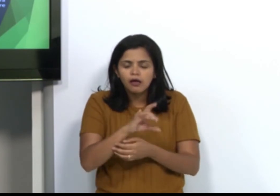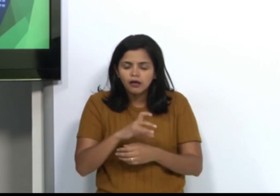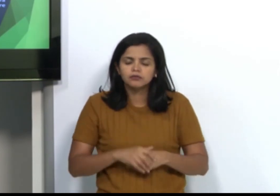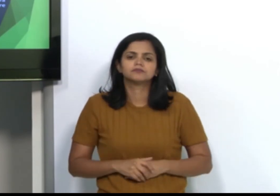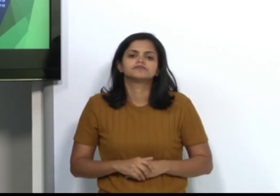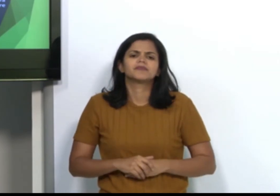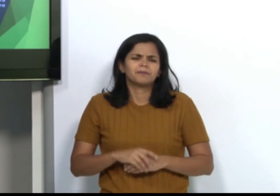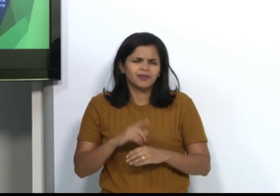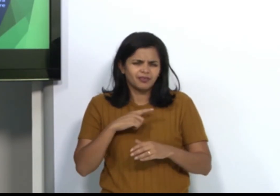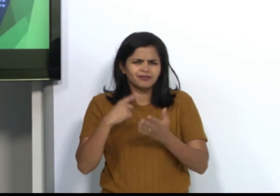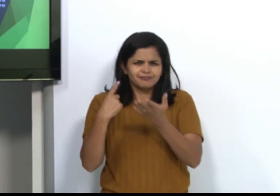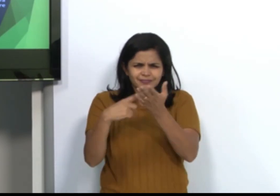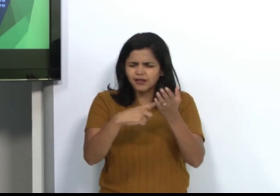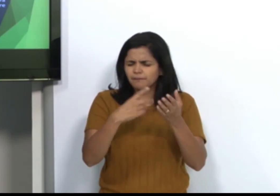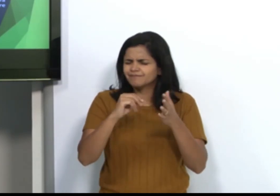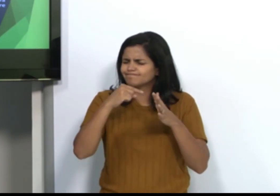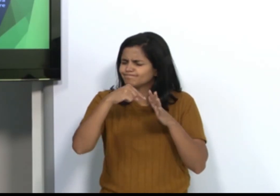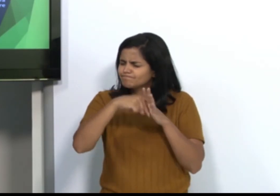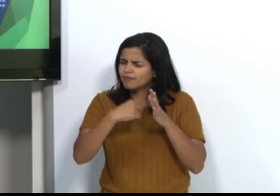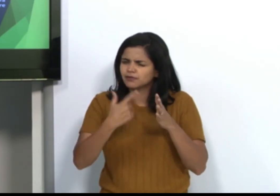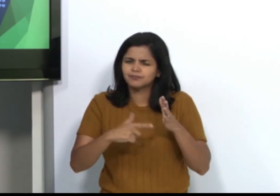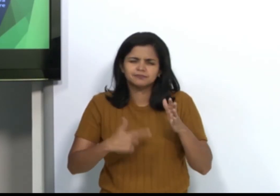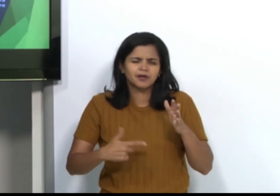trilhas, como colocar trilhas,